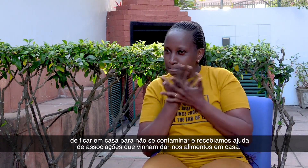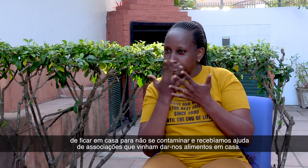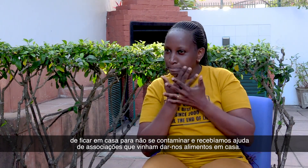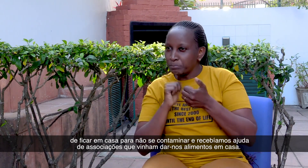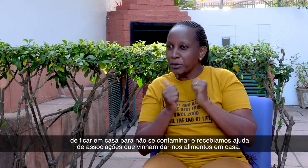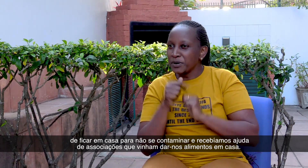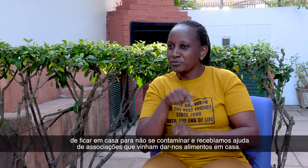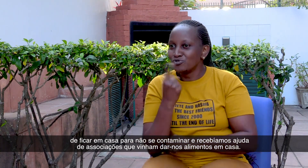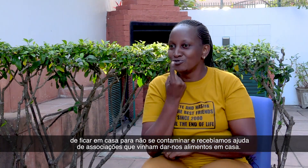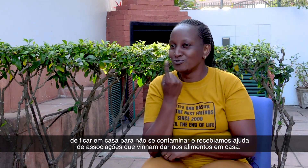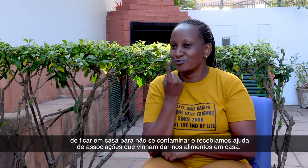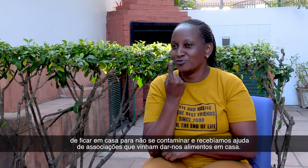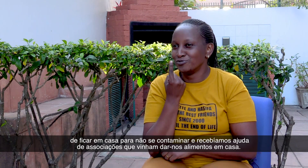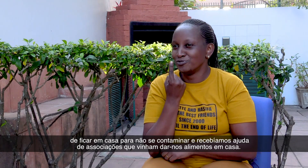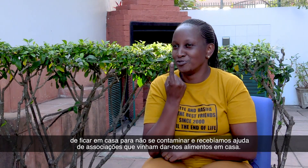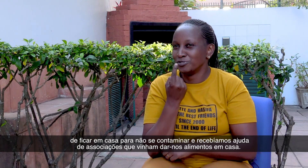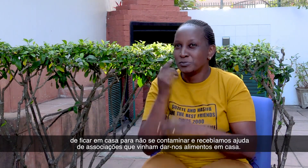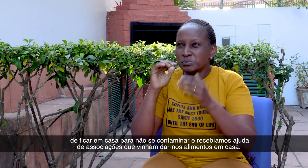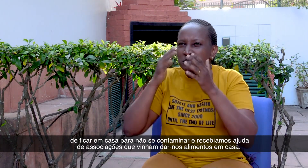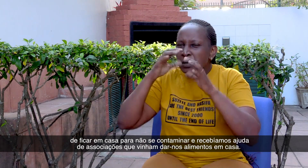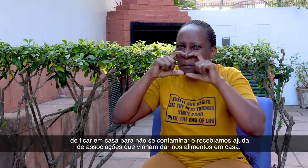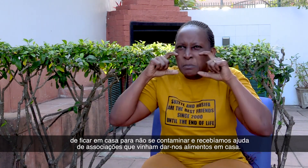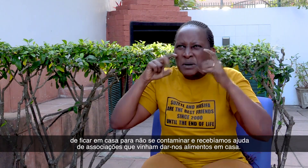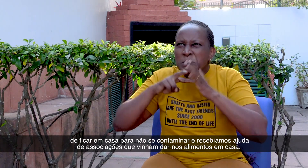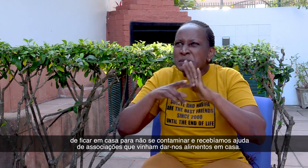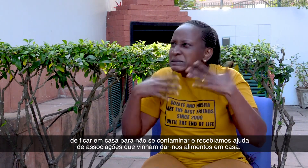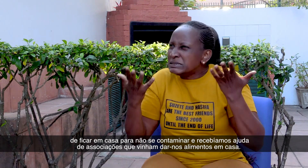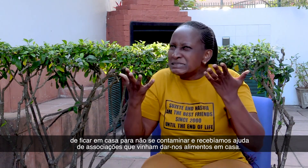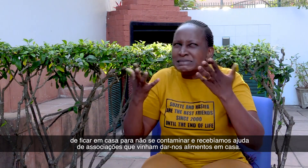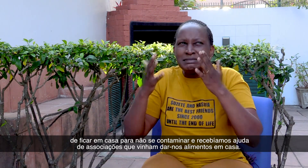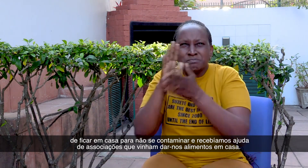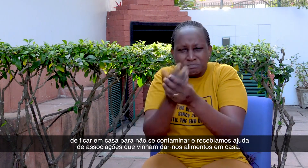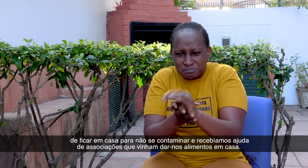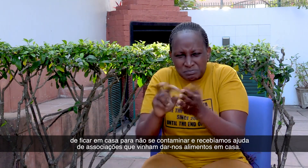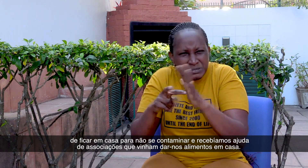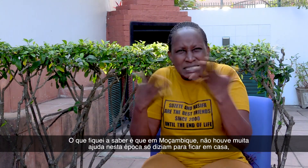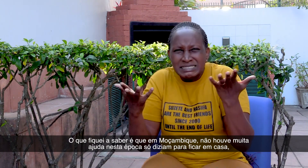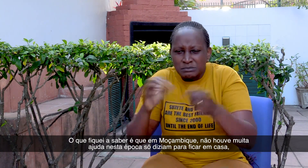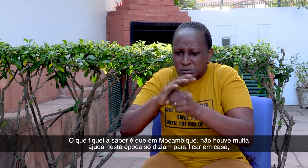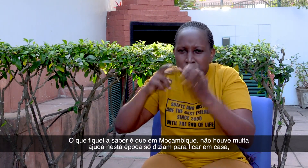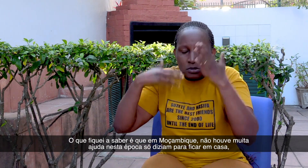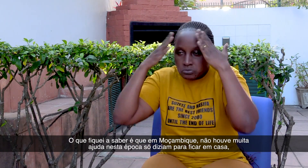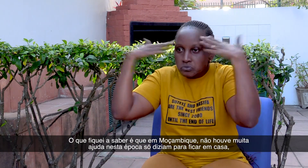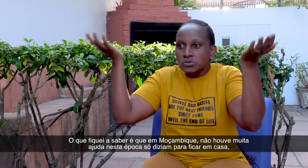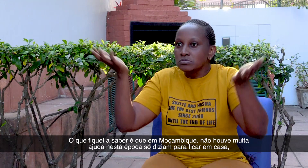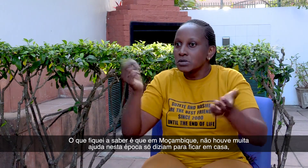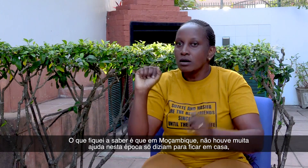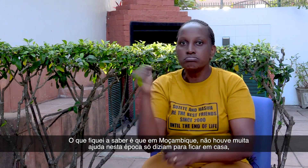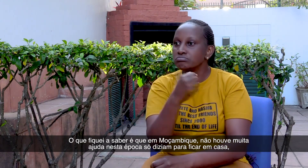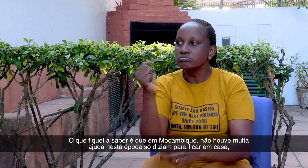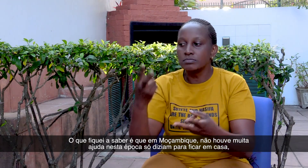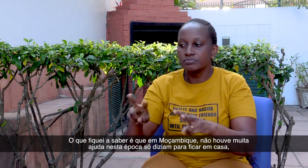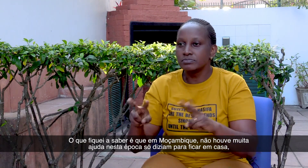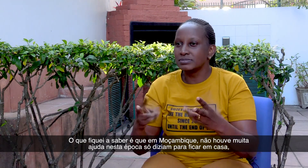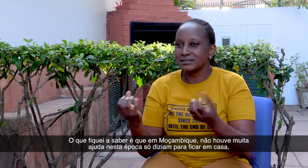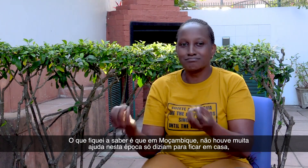em casa para não se contaminar e recebíamos ajuda de associações que vinham dar-nos alimentos em casa. O que fiquei a saber é que